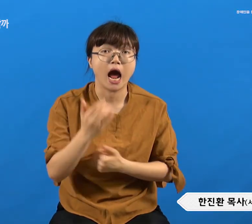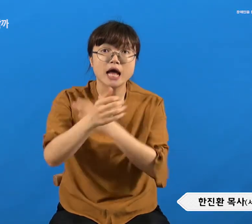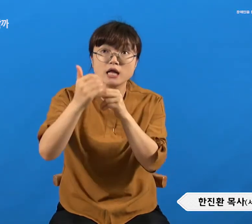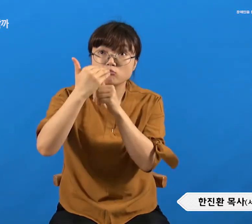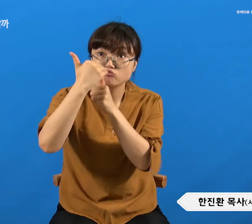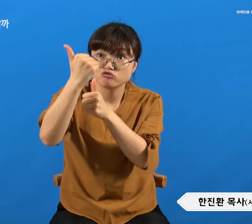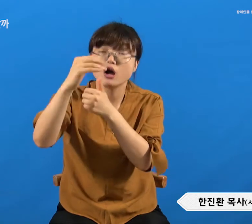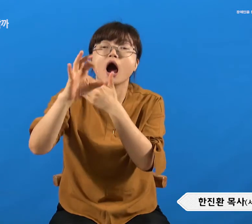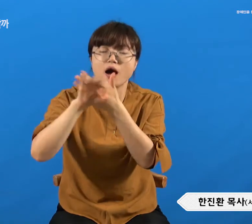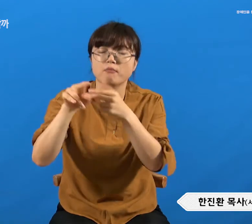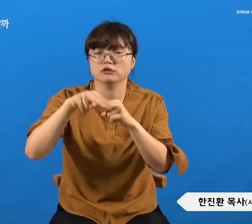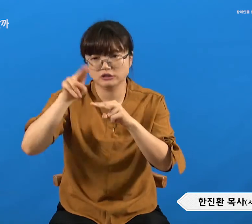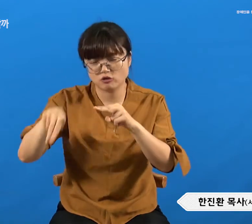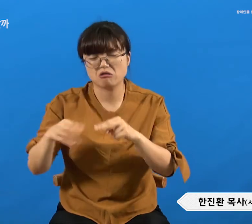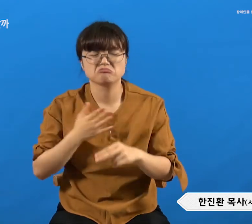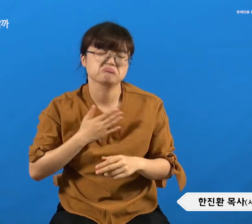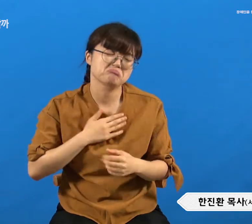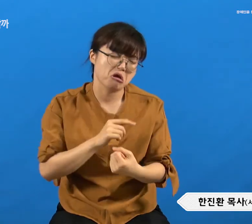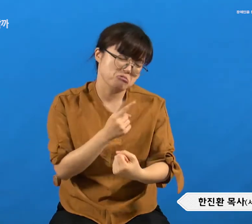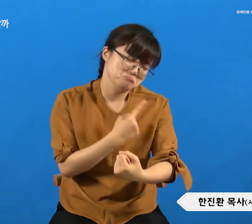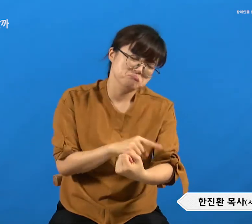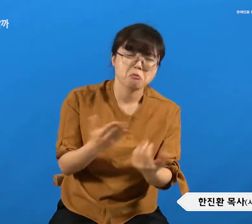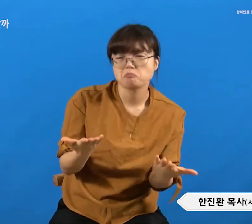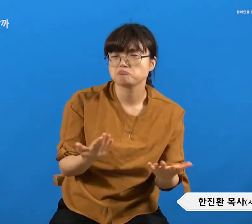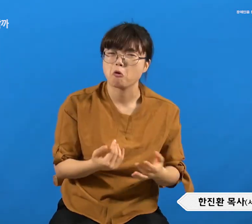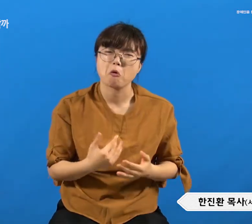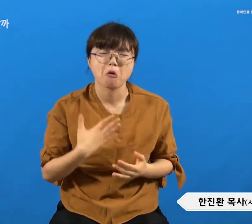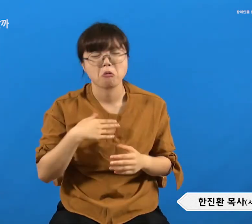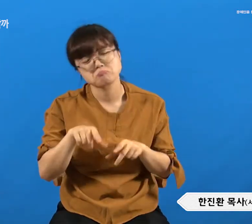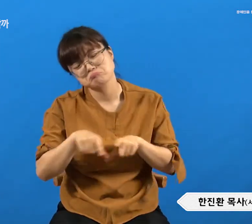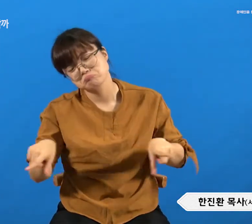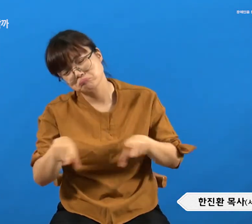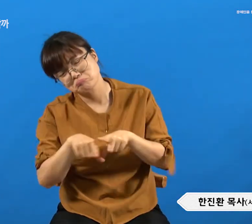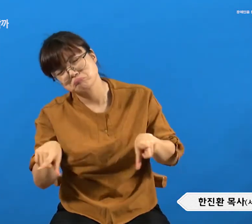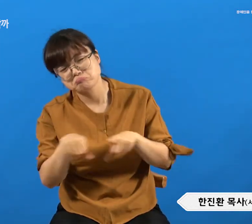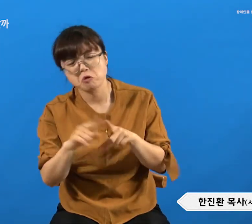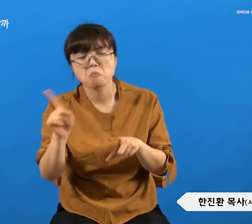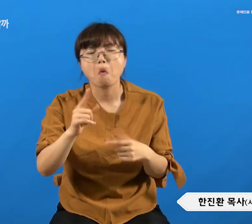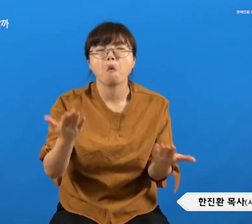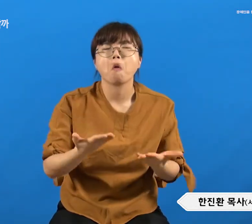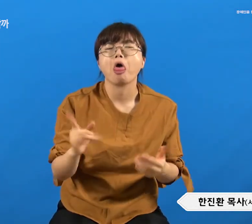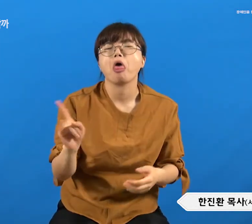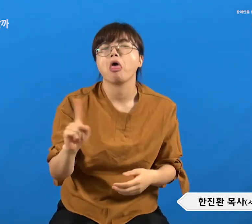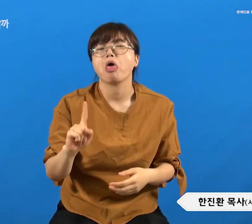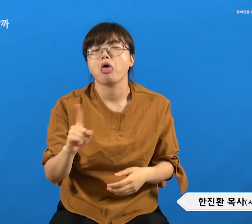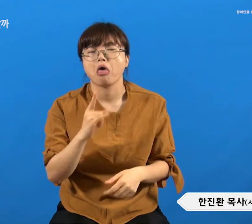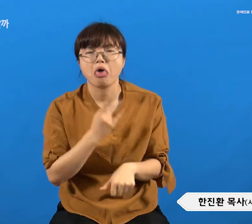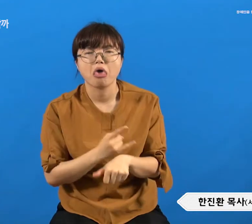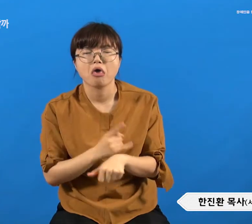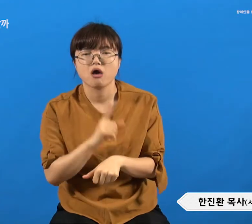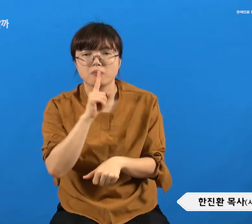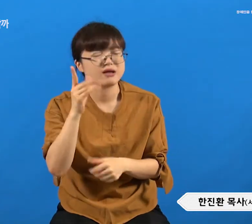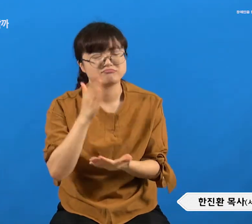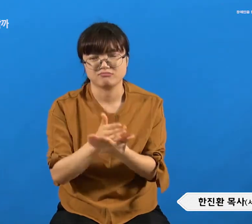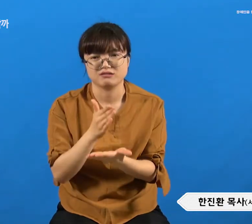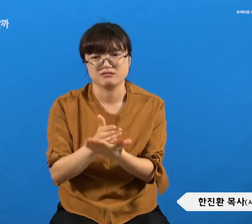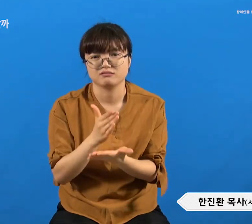나는 별로 능력이 없는데 나는 그저 평범한 사람인데 내가 뭘 할 수 있겠는가, 그런 소리도 하지 마십시오.